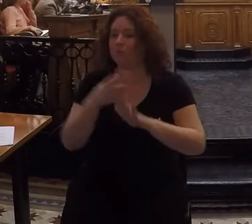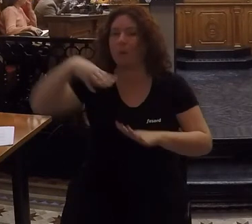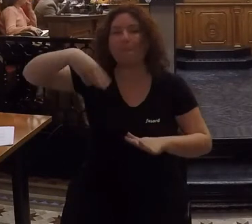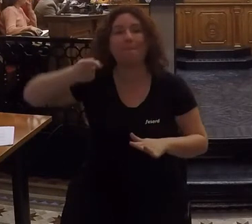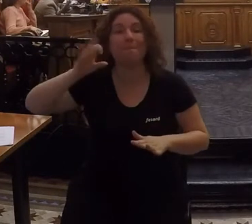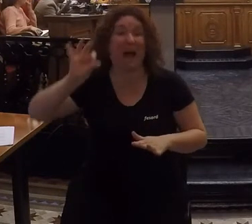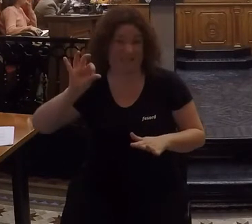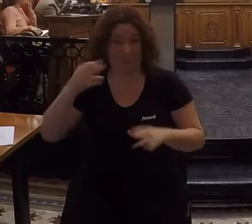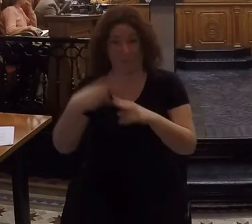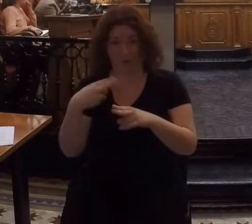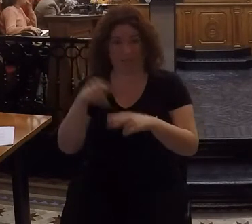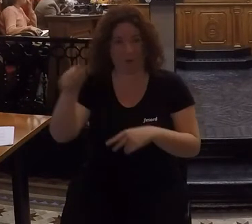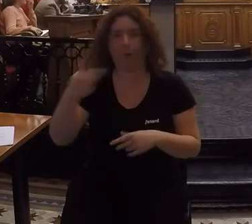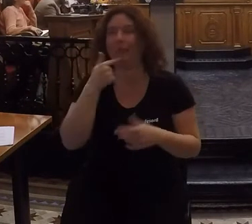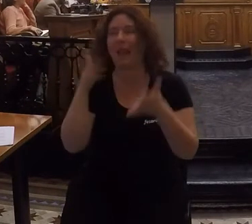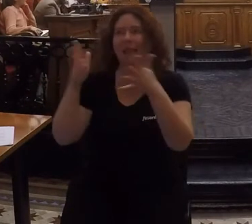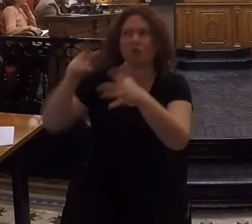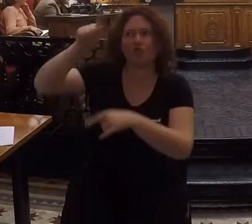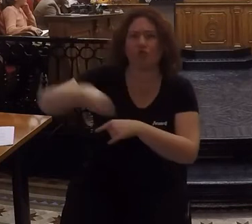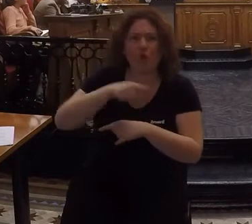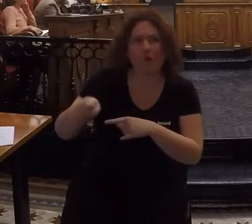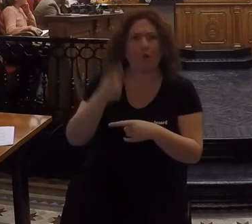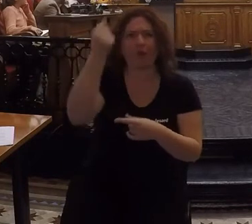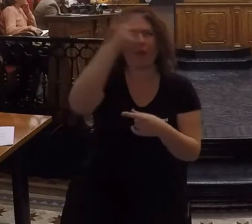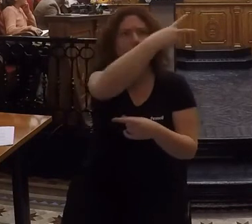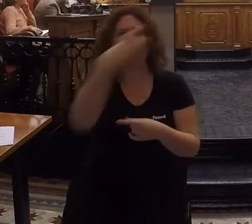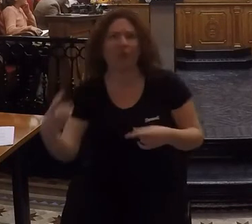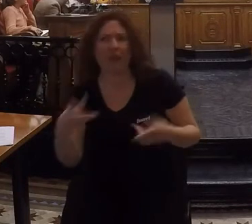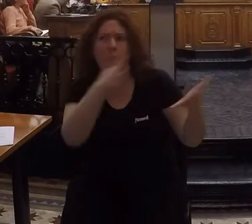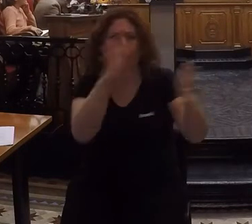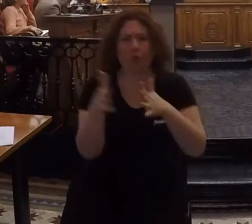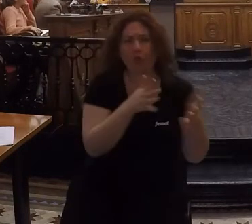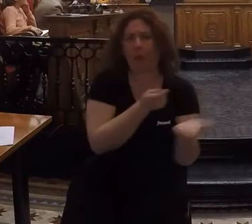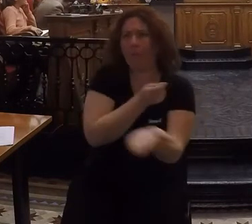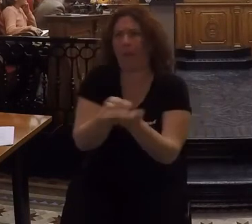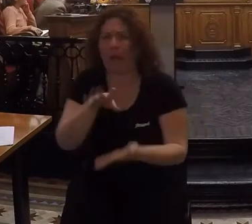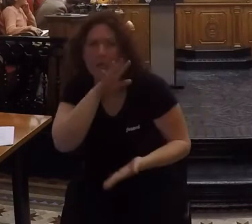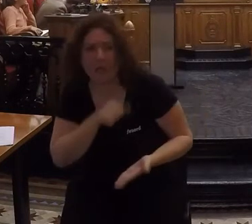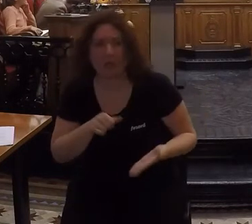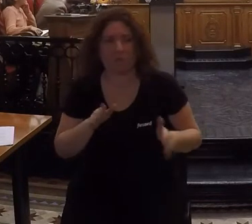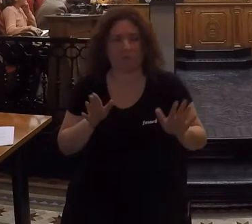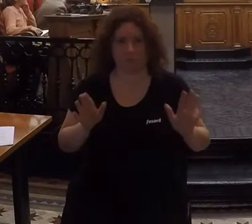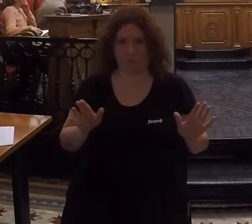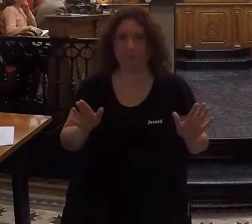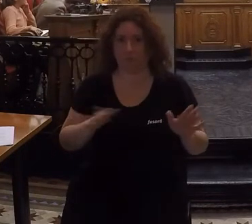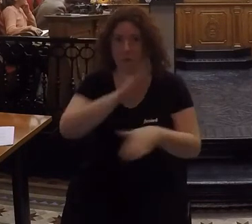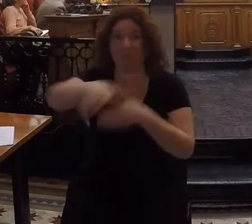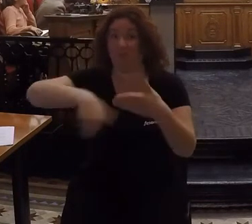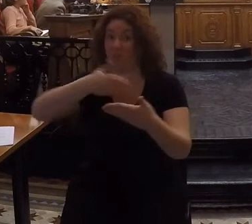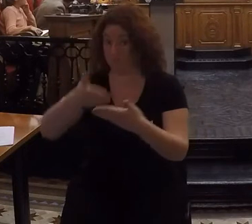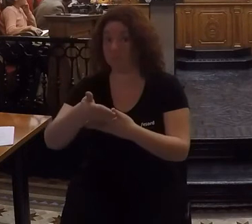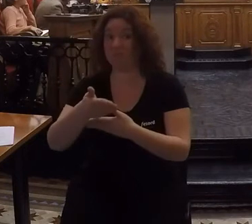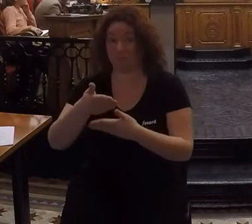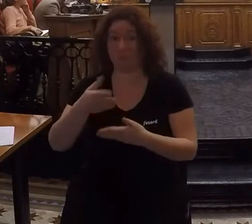asesor, si quién le paga, quién no le paga por un procedimiento negociado, que, como digo, a través de una forma irregular acabará saliendo de